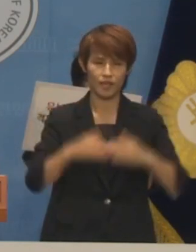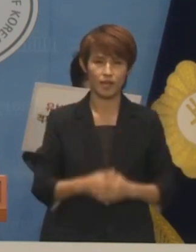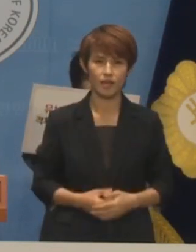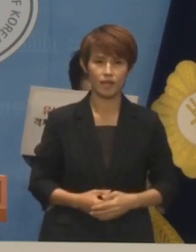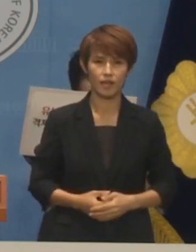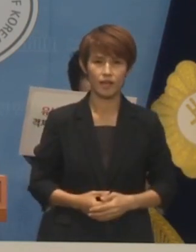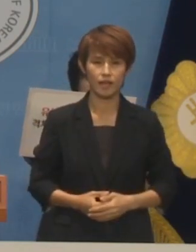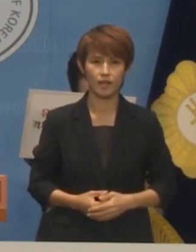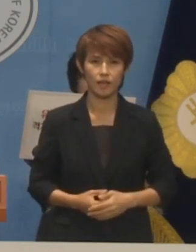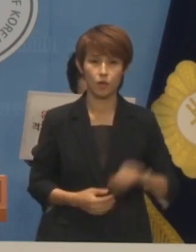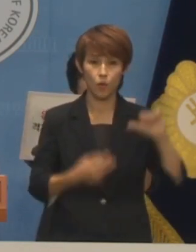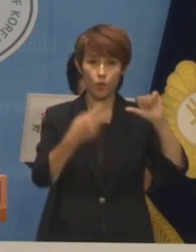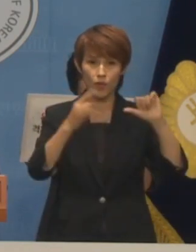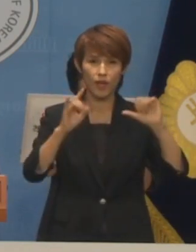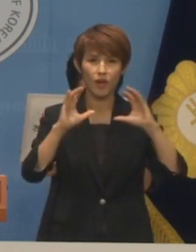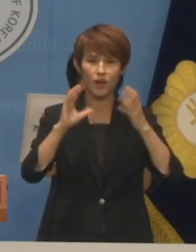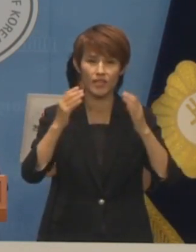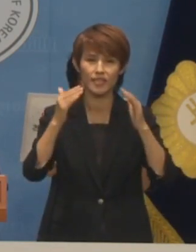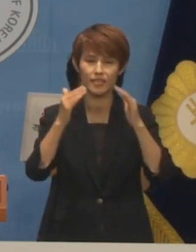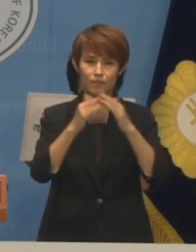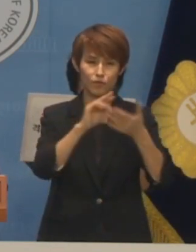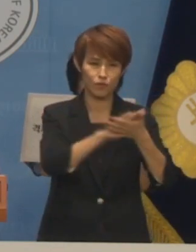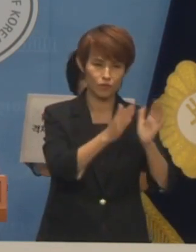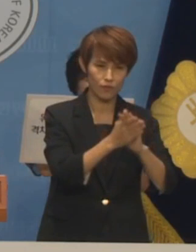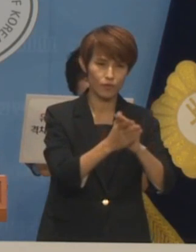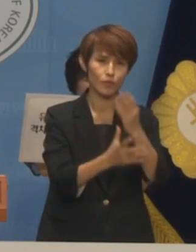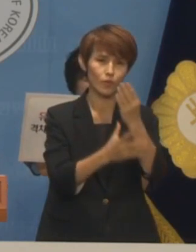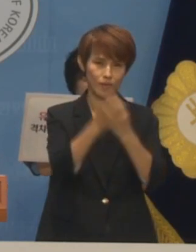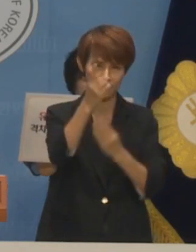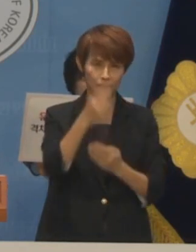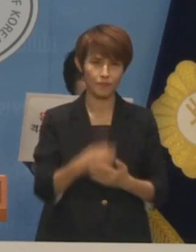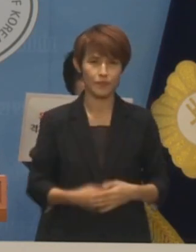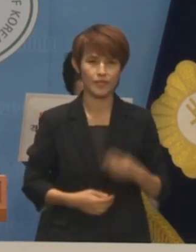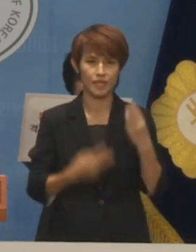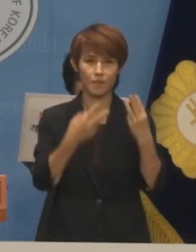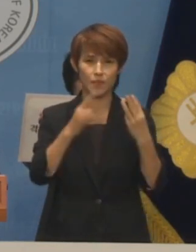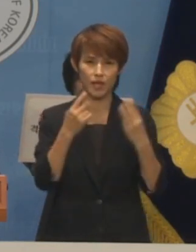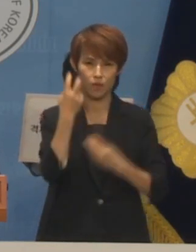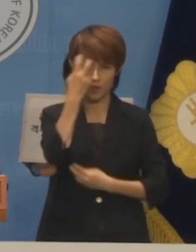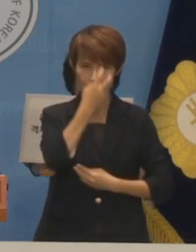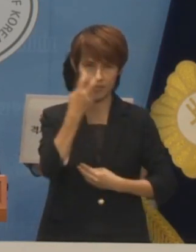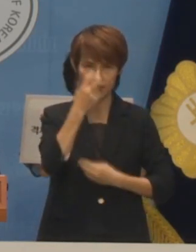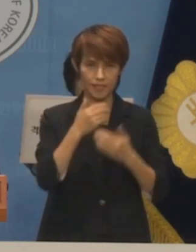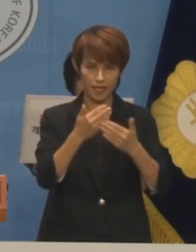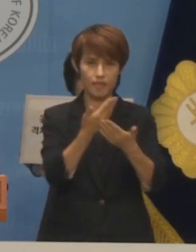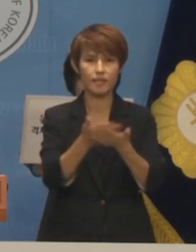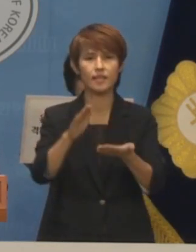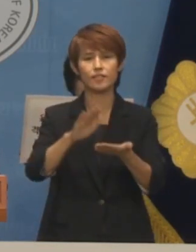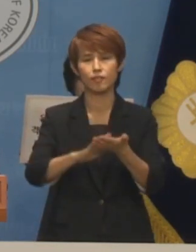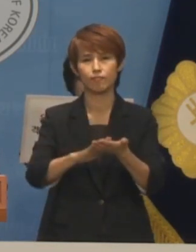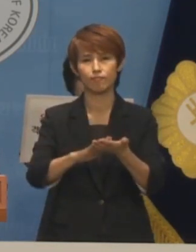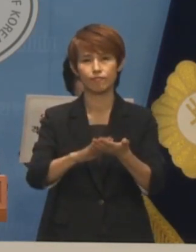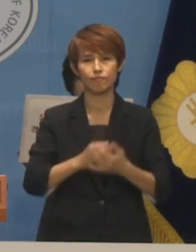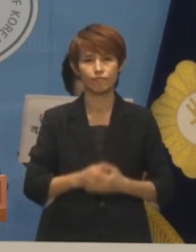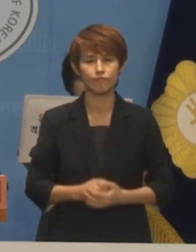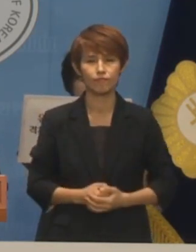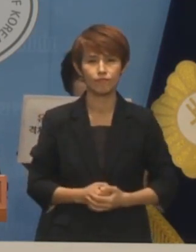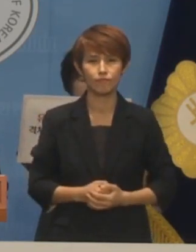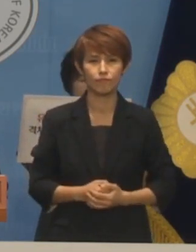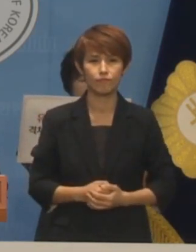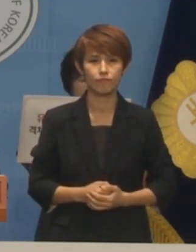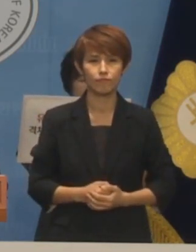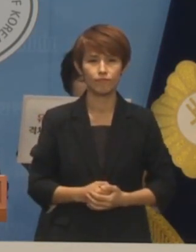5대 유치원 어린이집 통합 과제, 3대 관리 체계 개선 과제들과